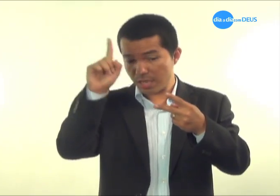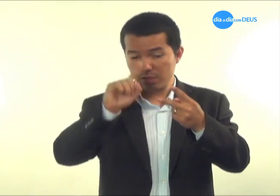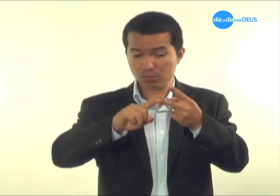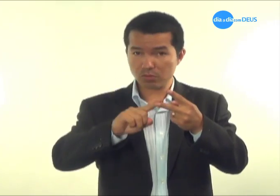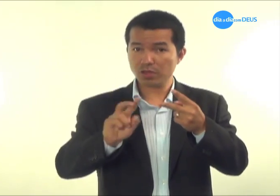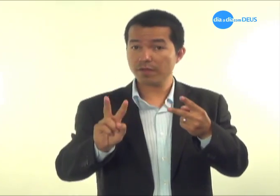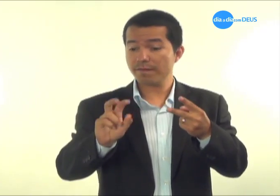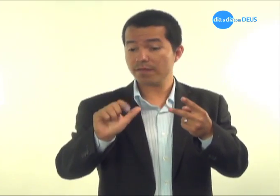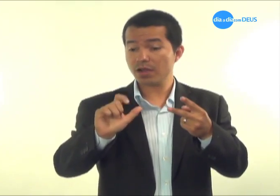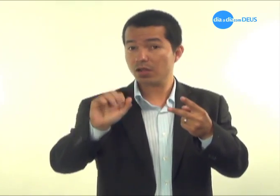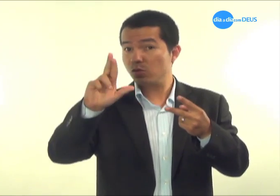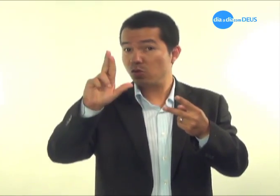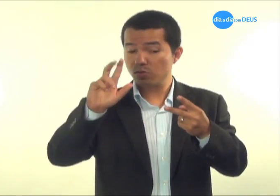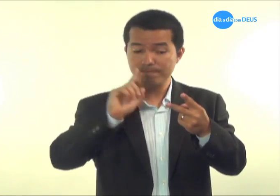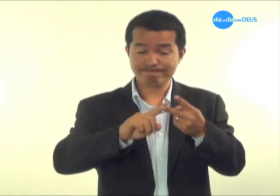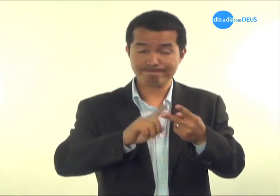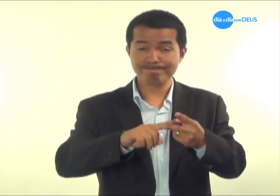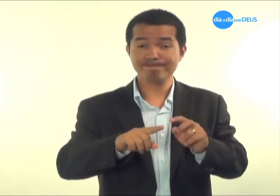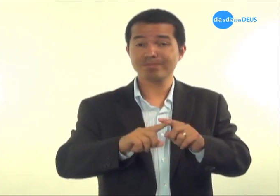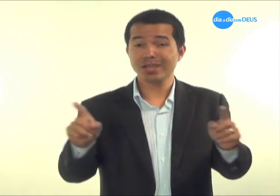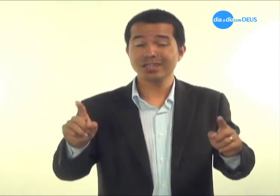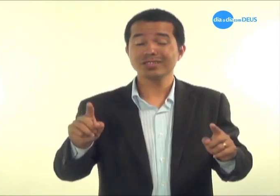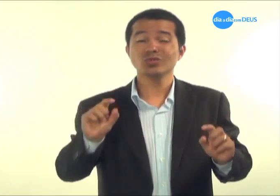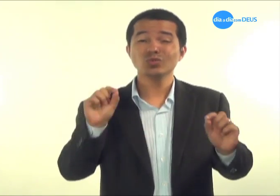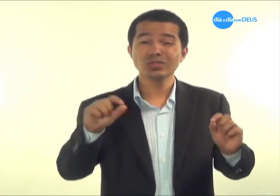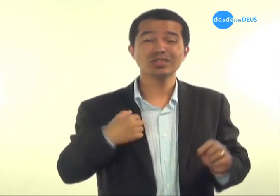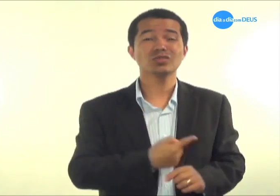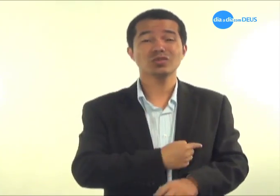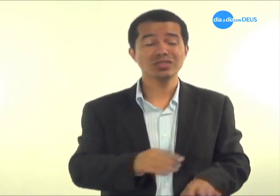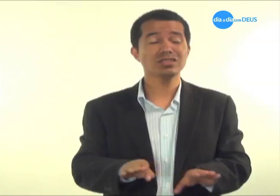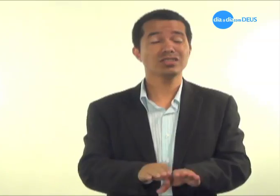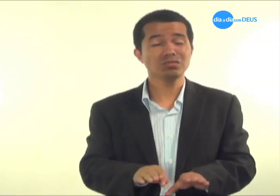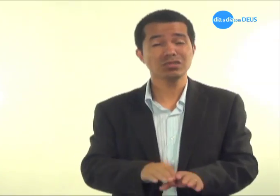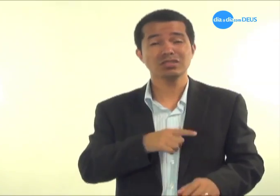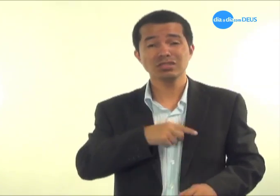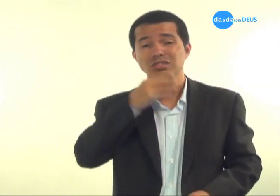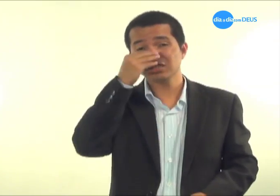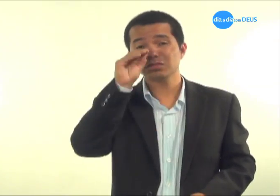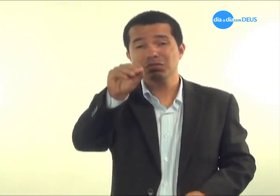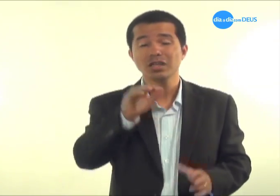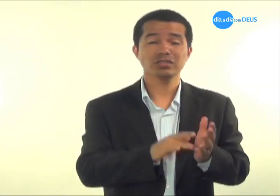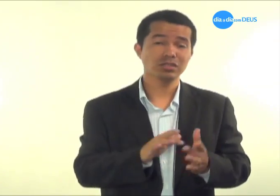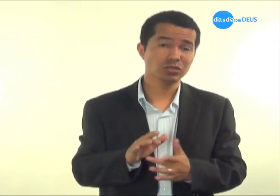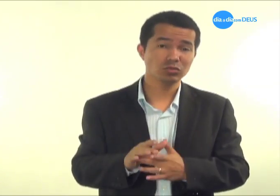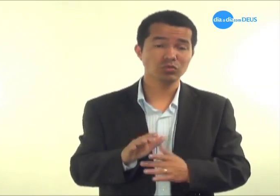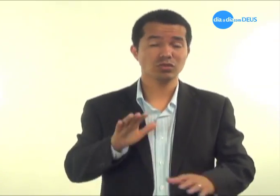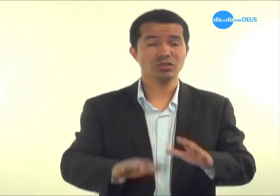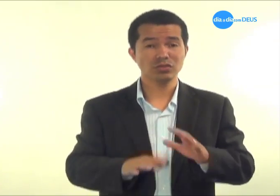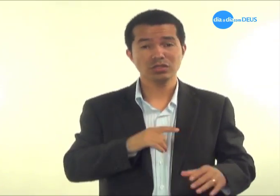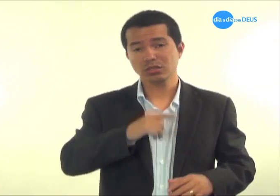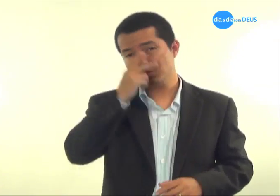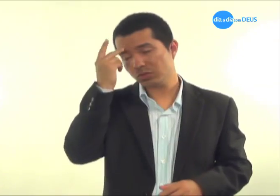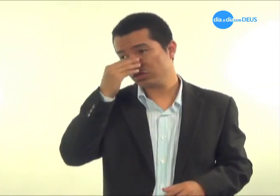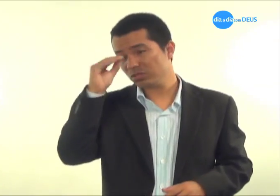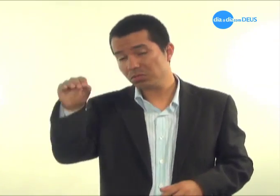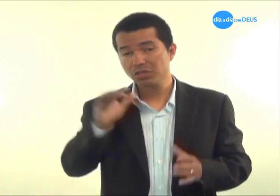novos valores. E o pior é que muitos de nós temos traído Jesus por bem menos do que 30